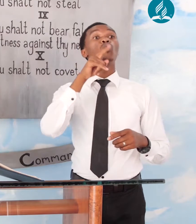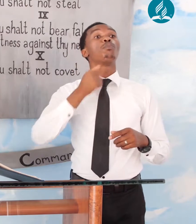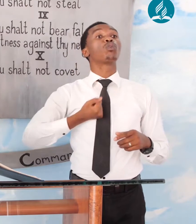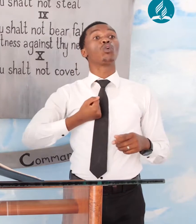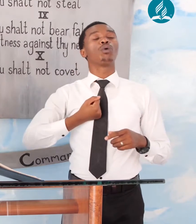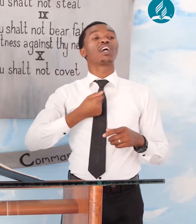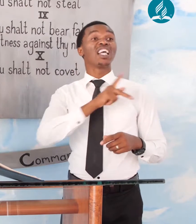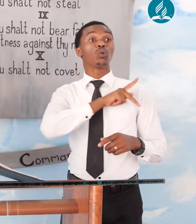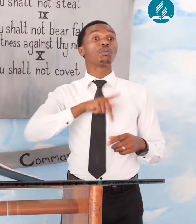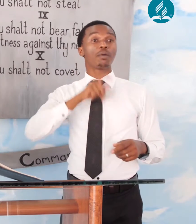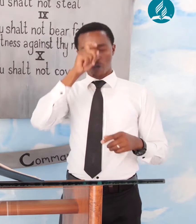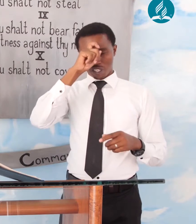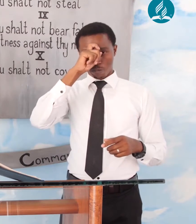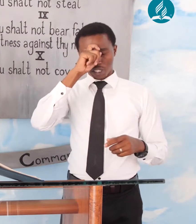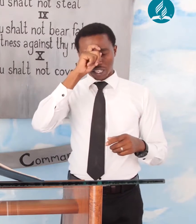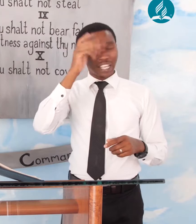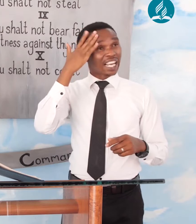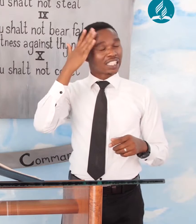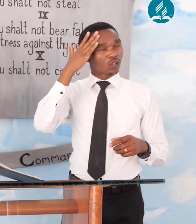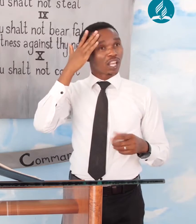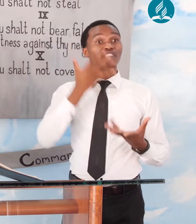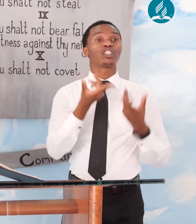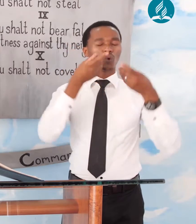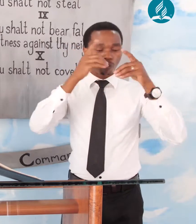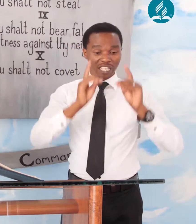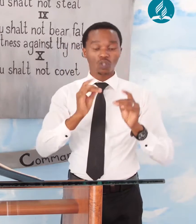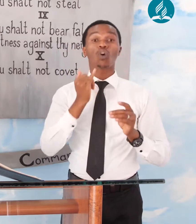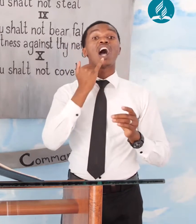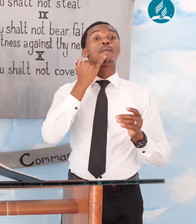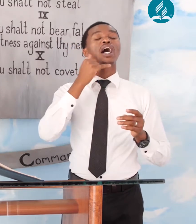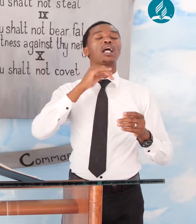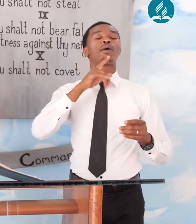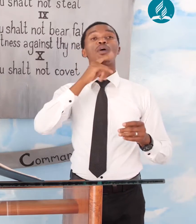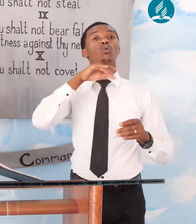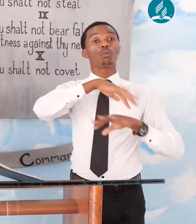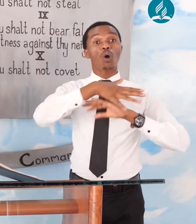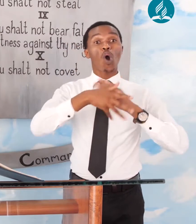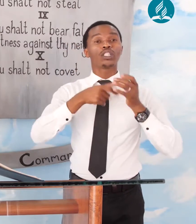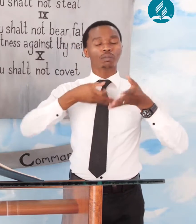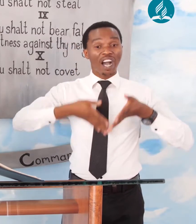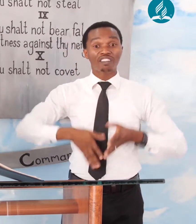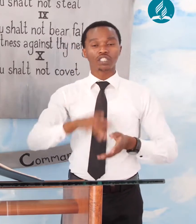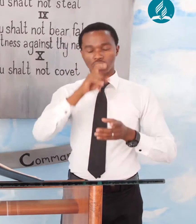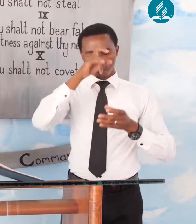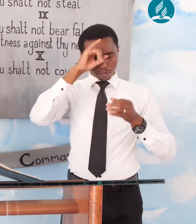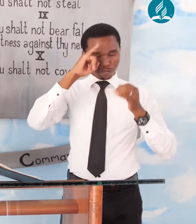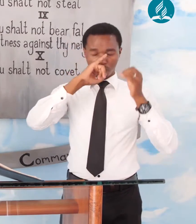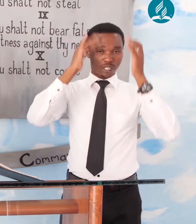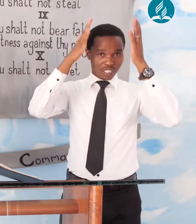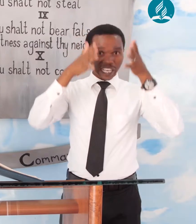yarazi neza ko yafashe icyemezo ko abana b'abahungu bose b'Abisirayeli bagomba kwicwa